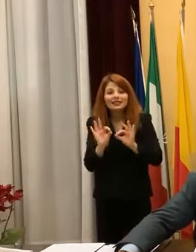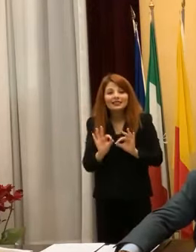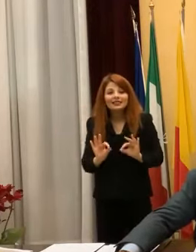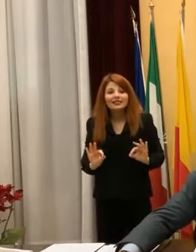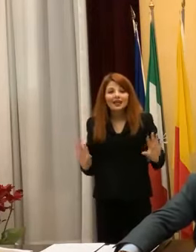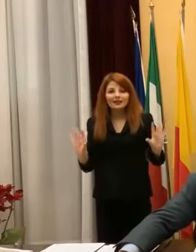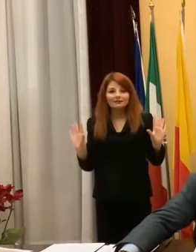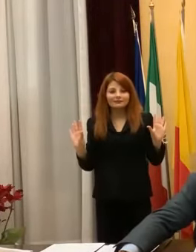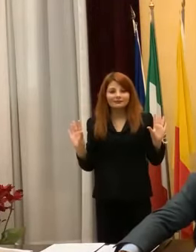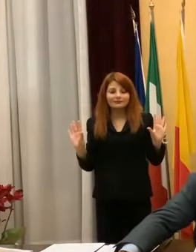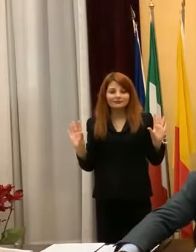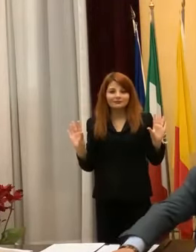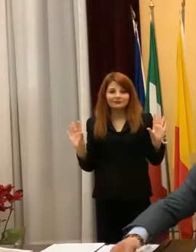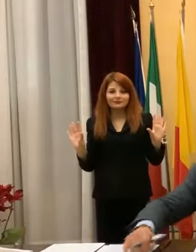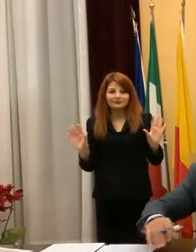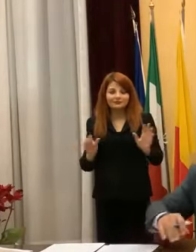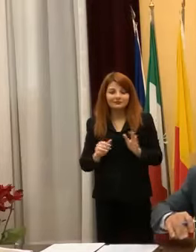Niente!